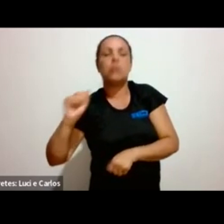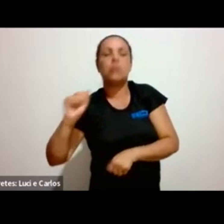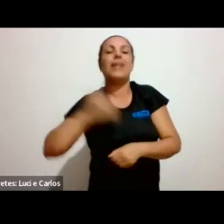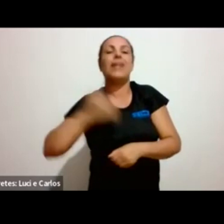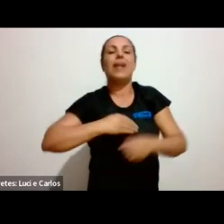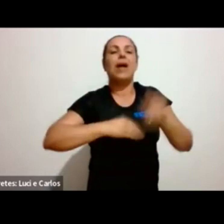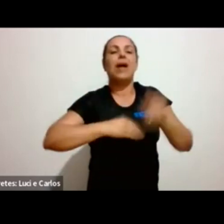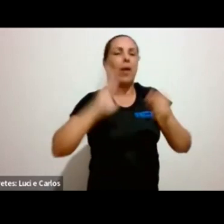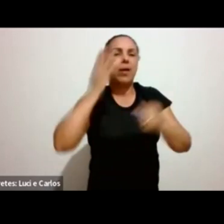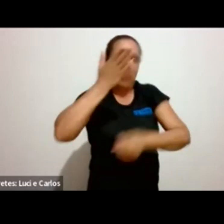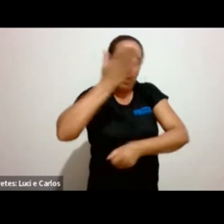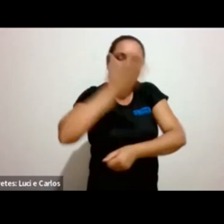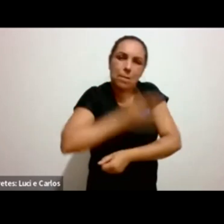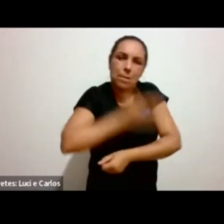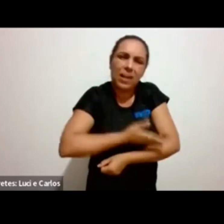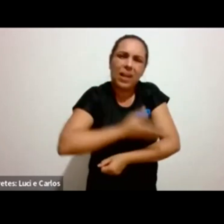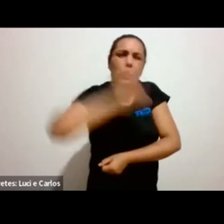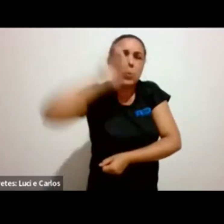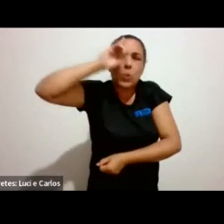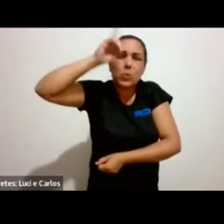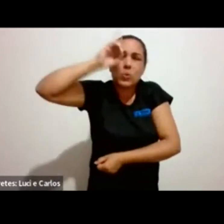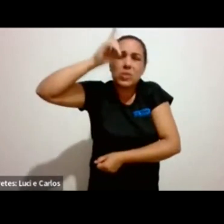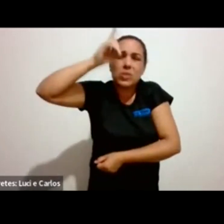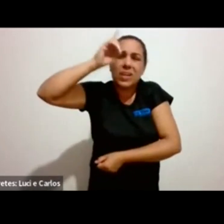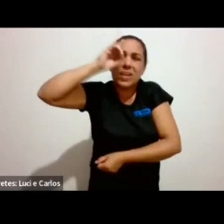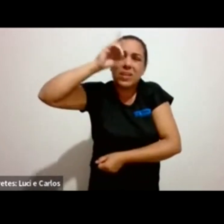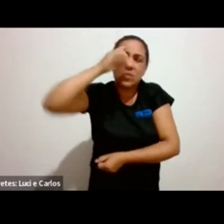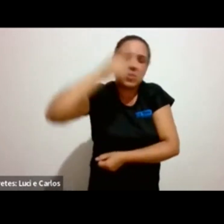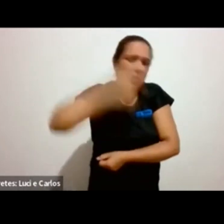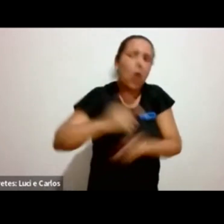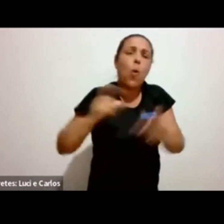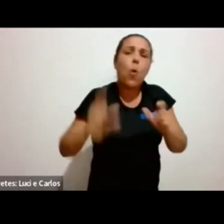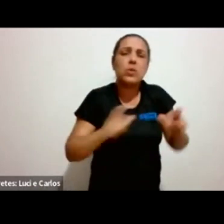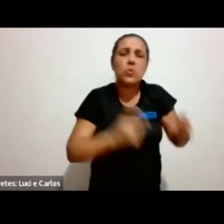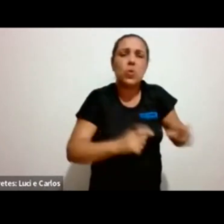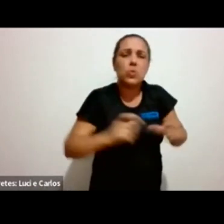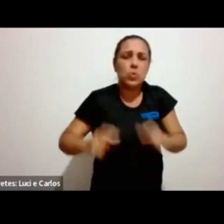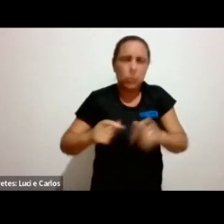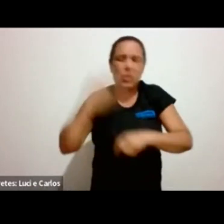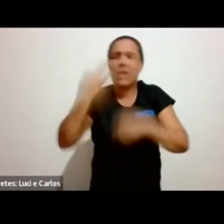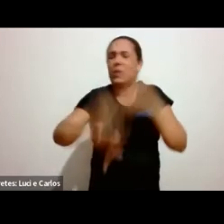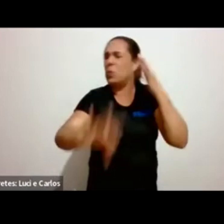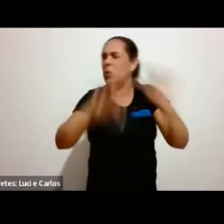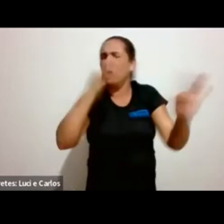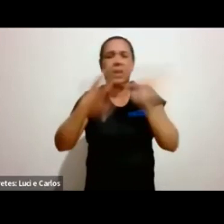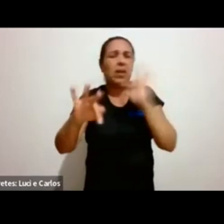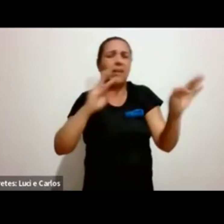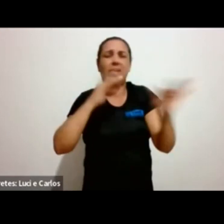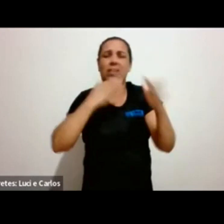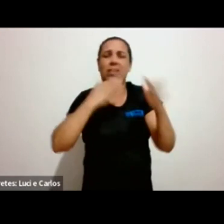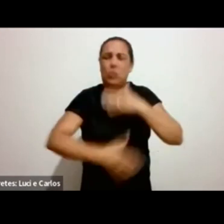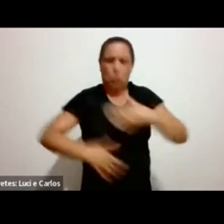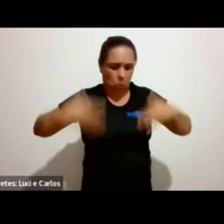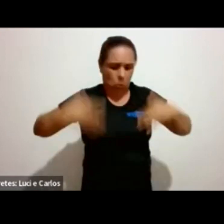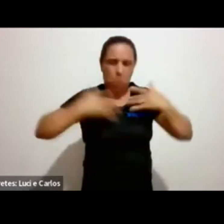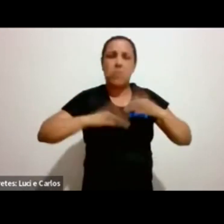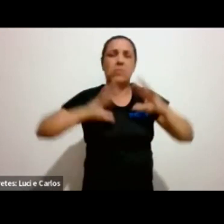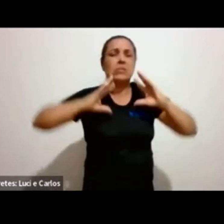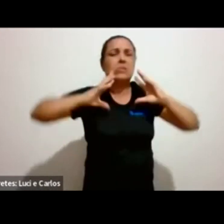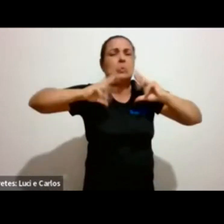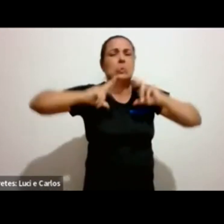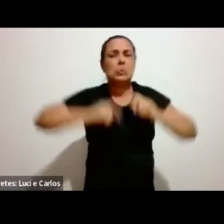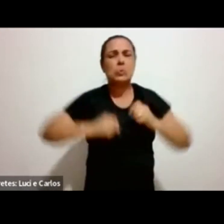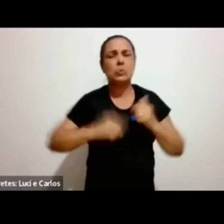constantemente. E a pessoa não sabe socorrer onde foi a dor. Porque é aqui, acolá,